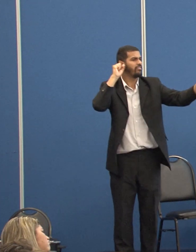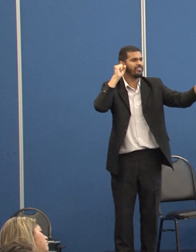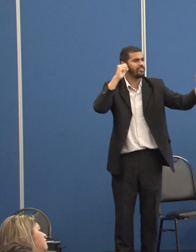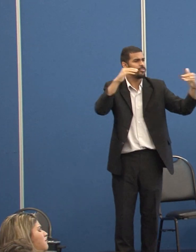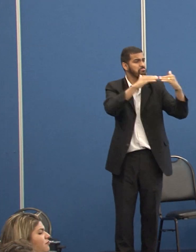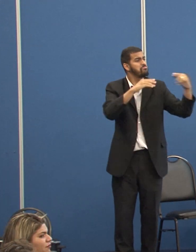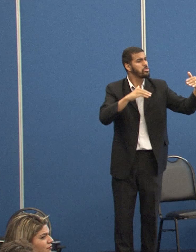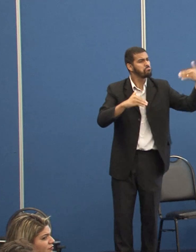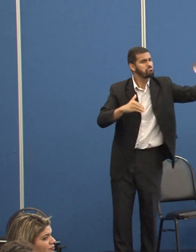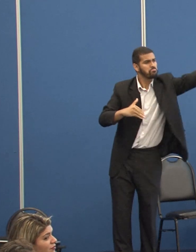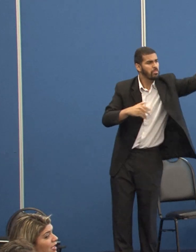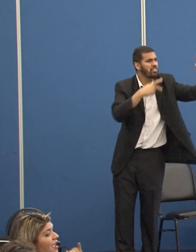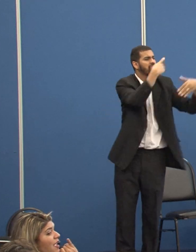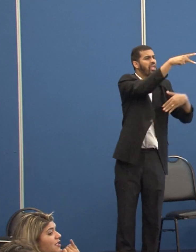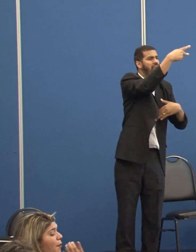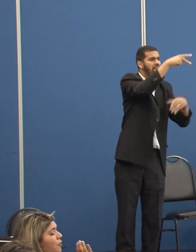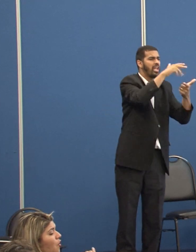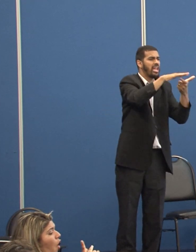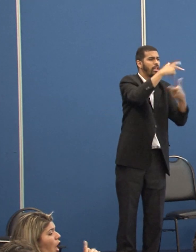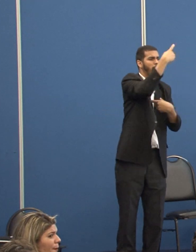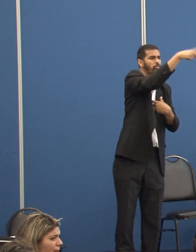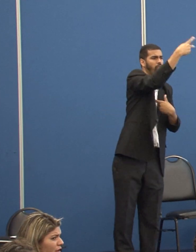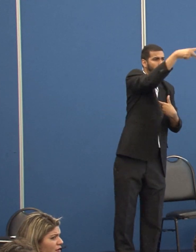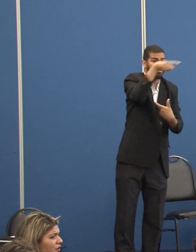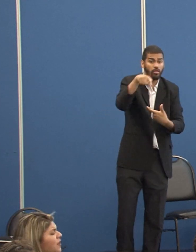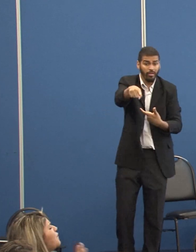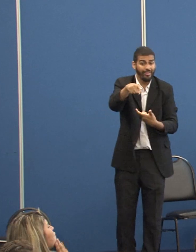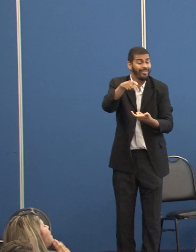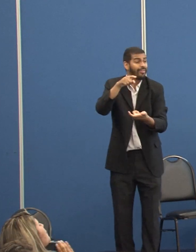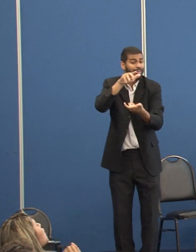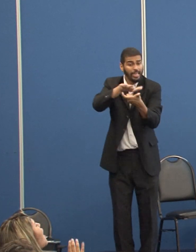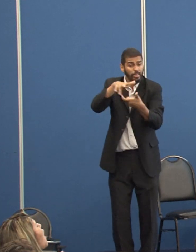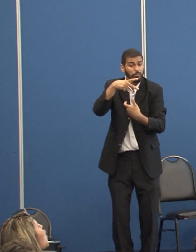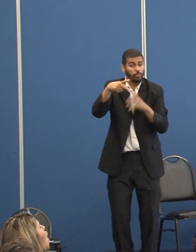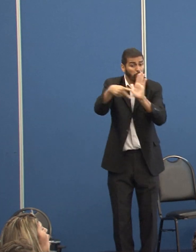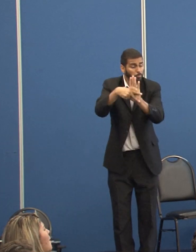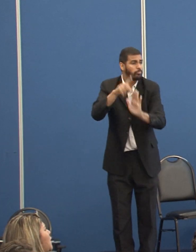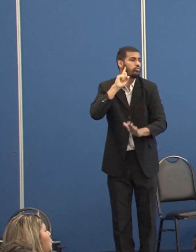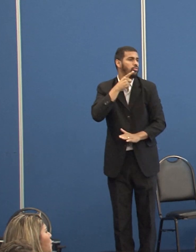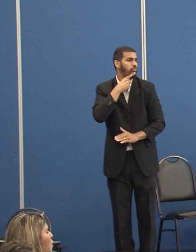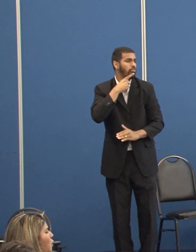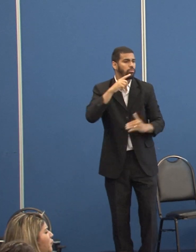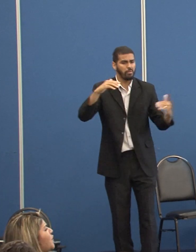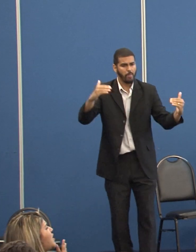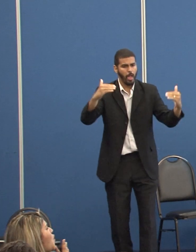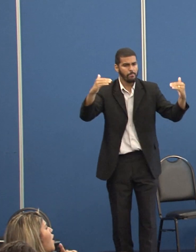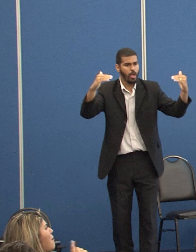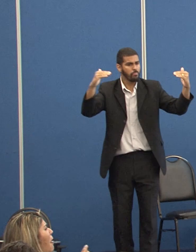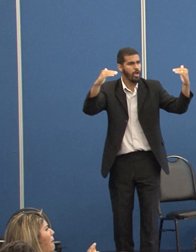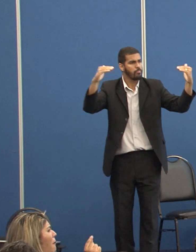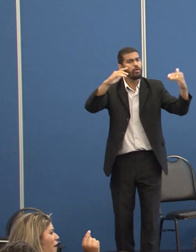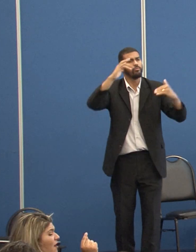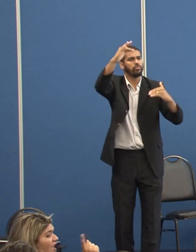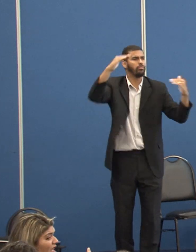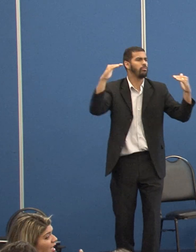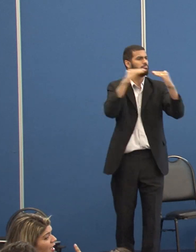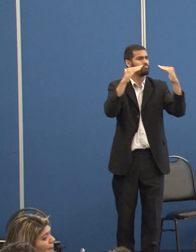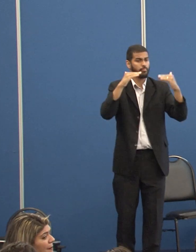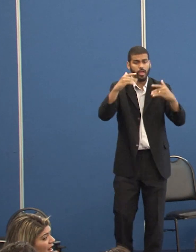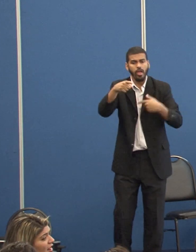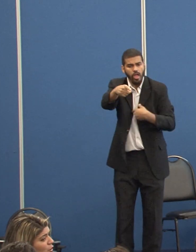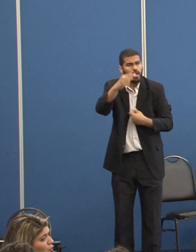que surdos e ouvintes dialoguem, tenham as oportunidades, as condições de aquisição